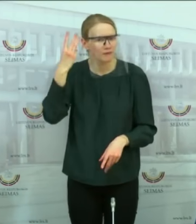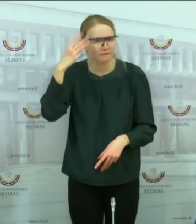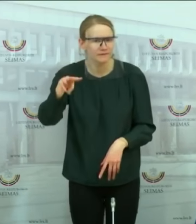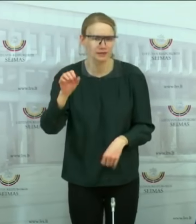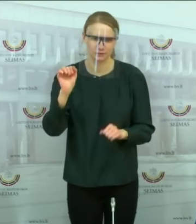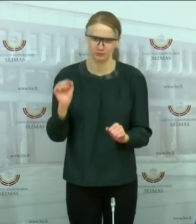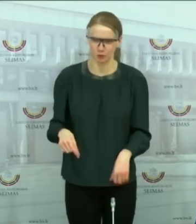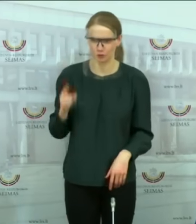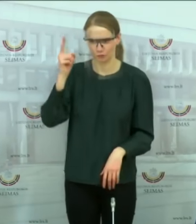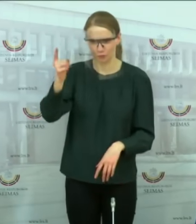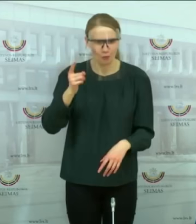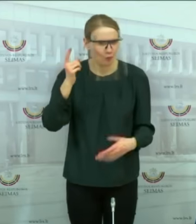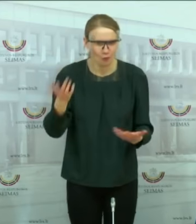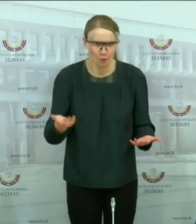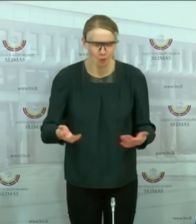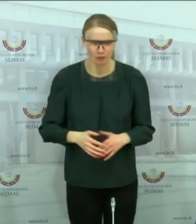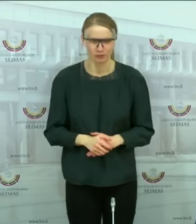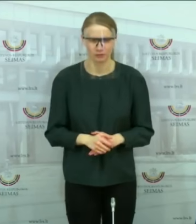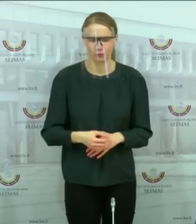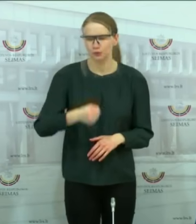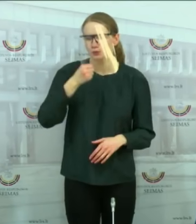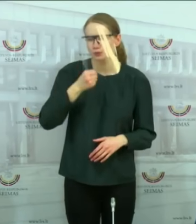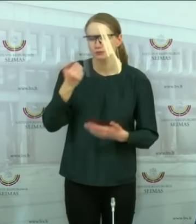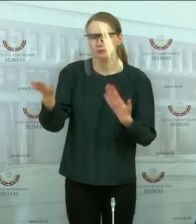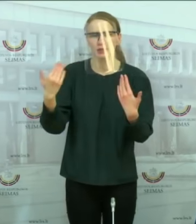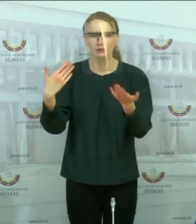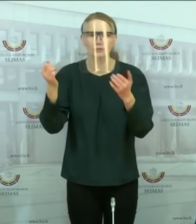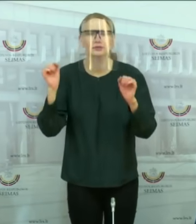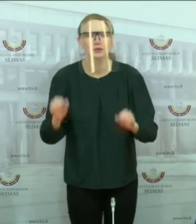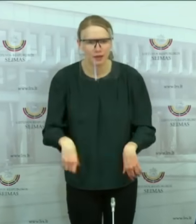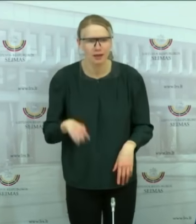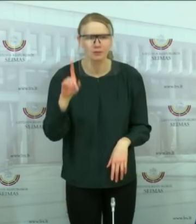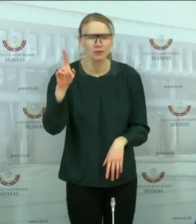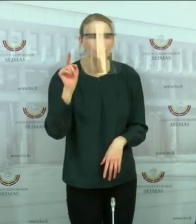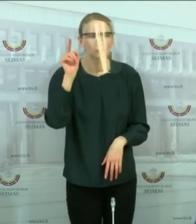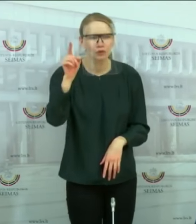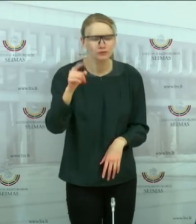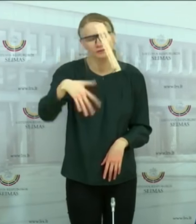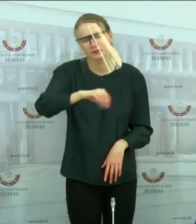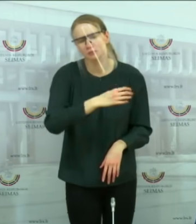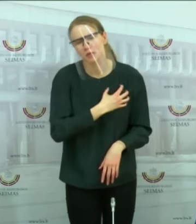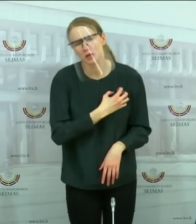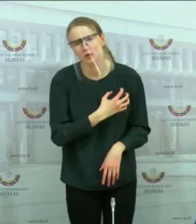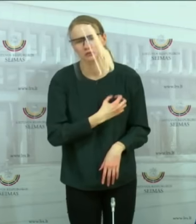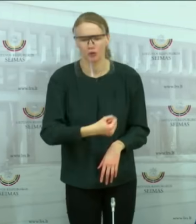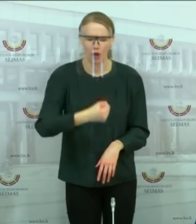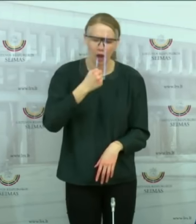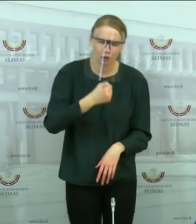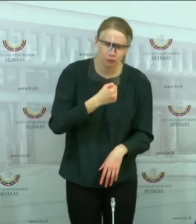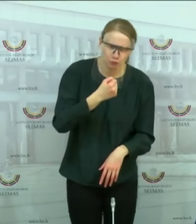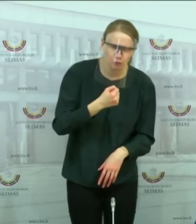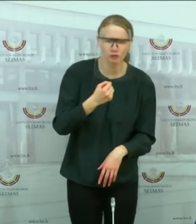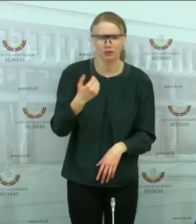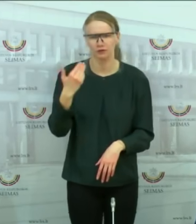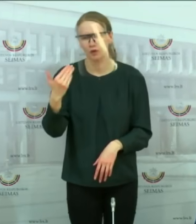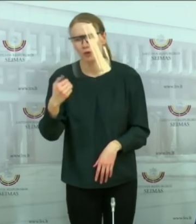tai sudarykim galimybę su seneliais pabendrauti tokiu būdu. Aš suprantu, kad visi pasiilgo ir anūkai seneliai ir seneliai